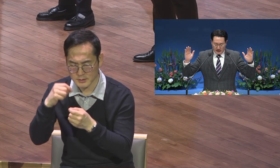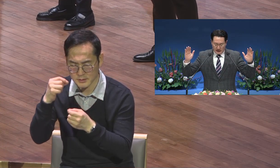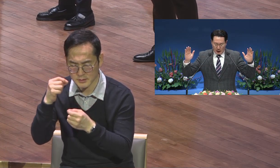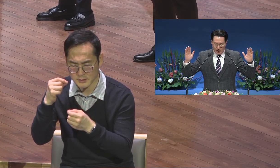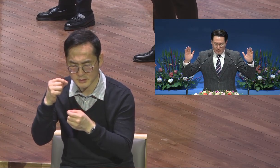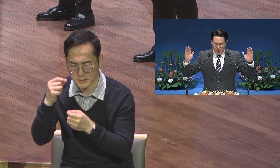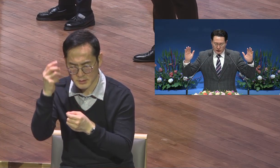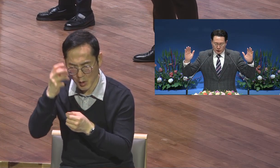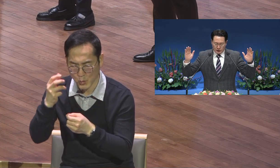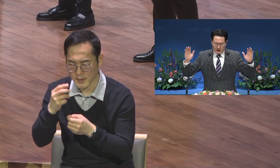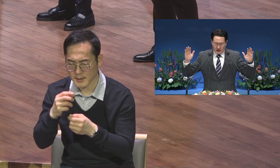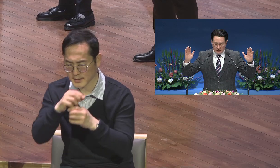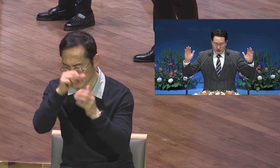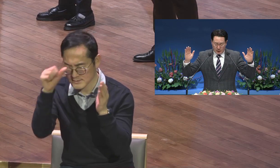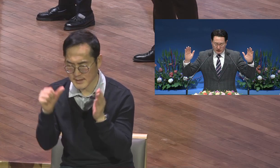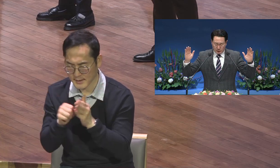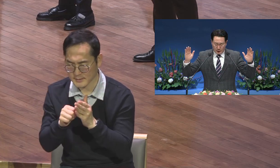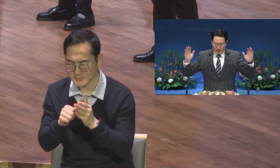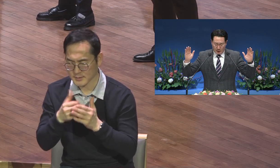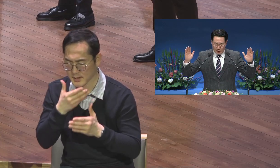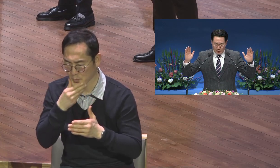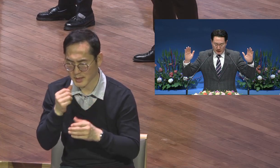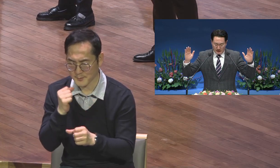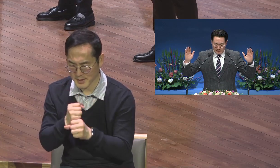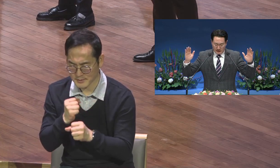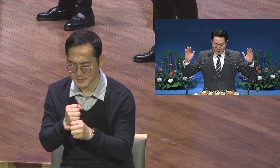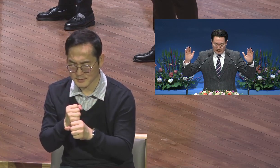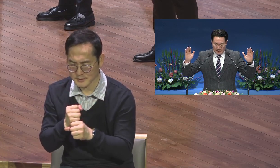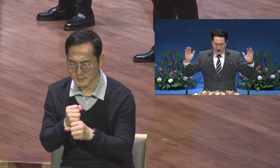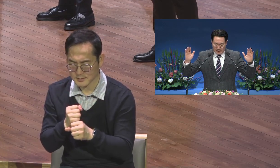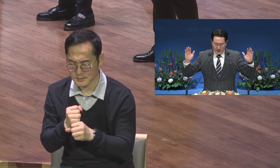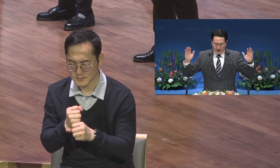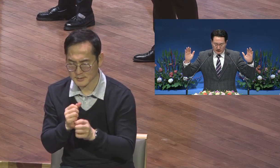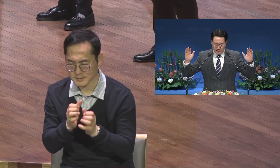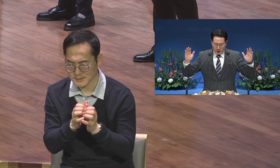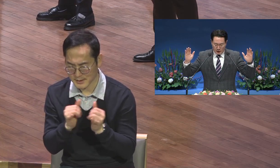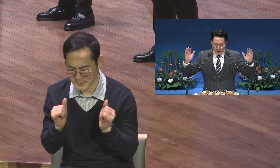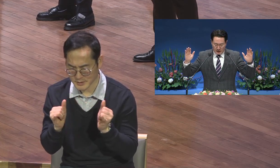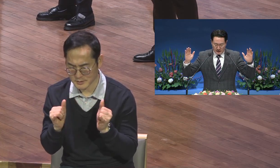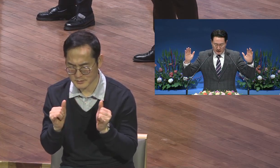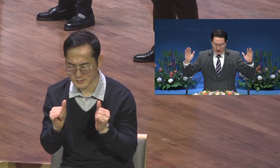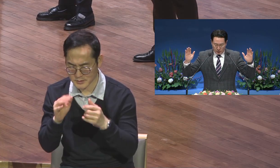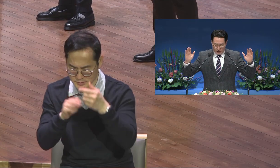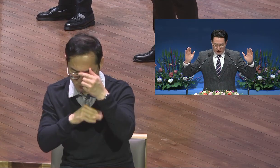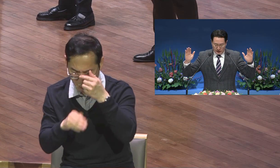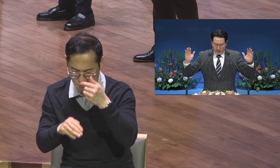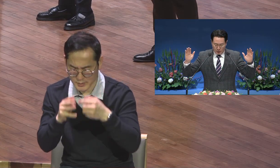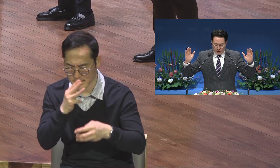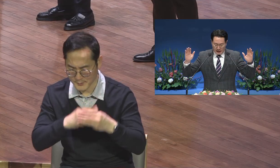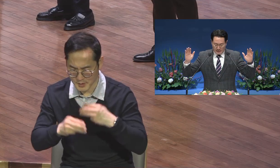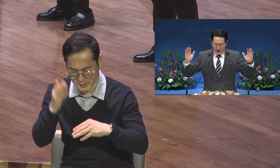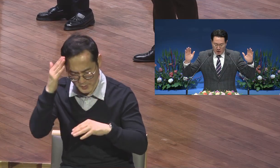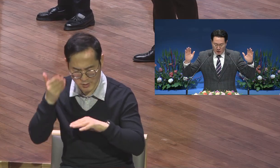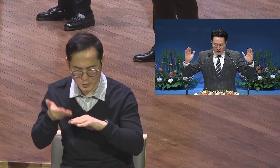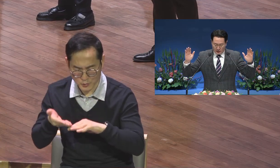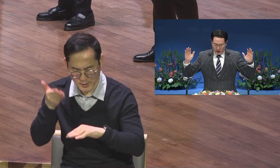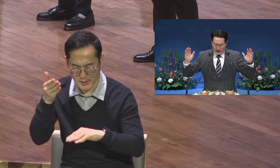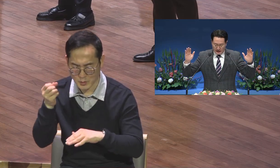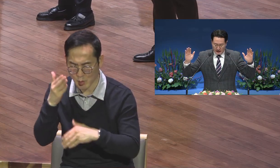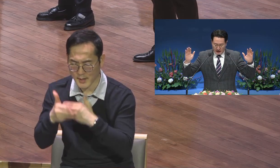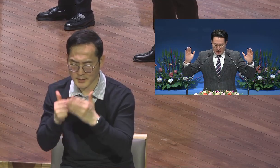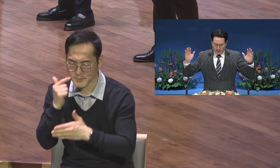원하는 예언의 모든 중재자들과 성도님들 머리 위에 또 사랑하는 렘넌트들 머리 위에 오늘 기간복으로 하나님께